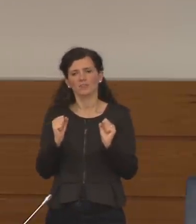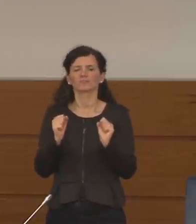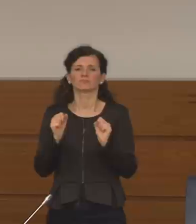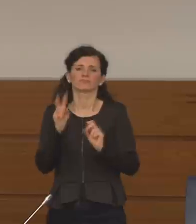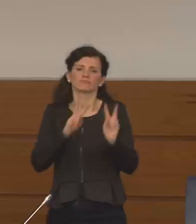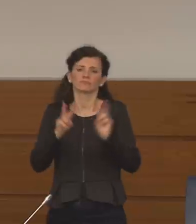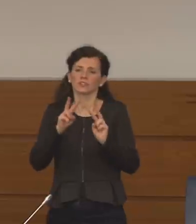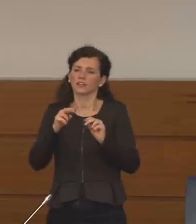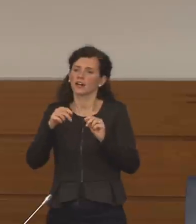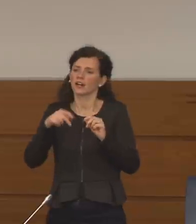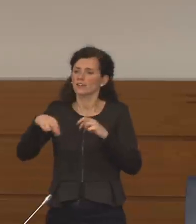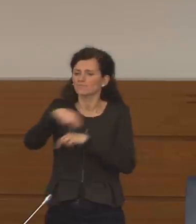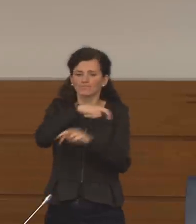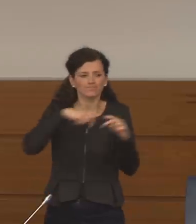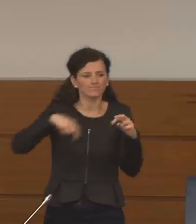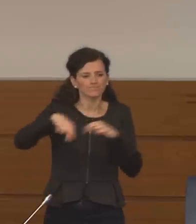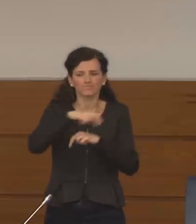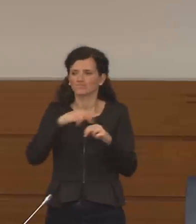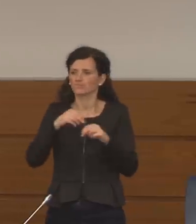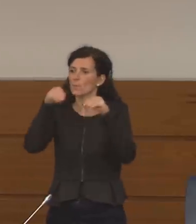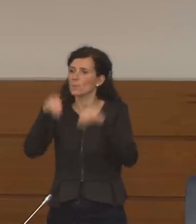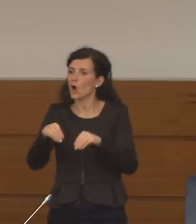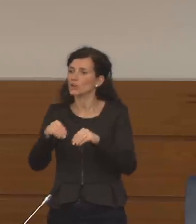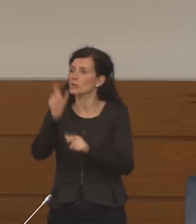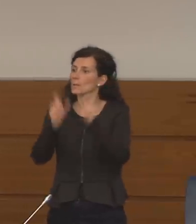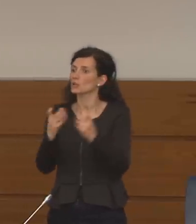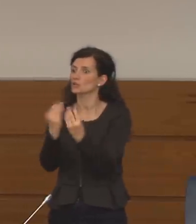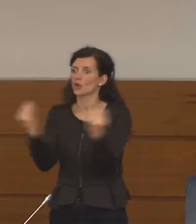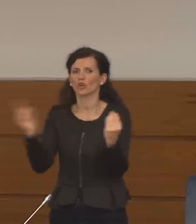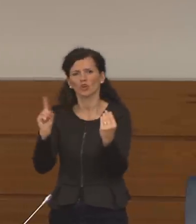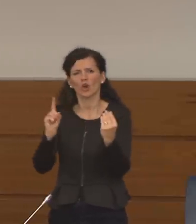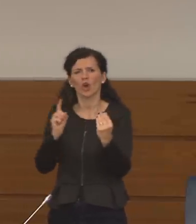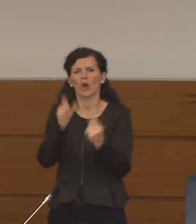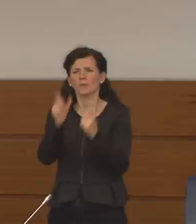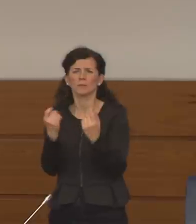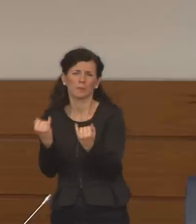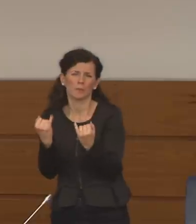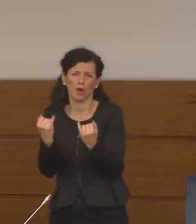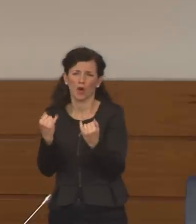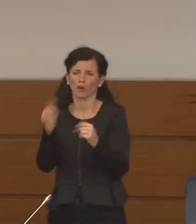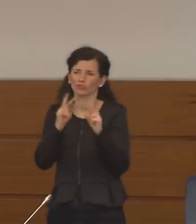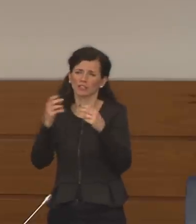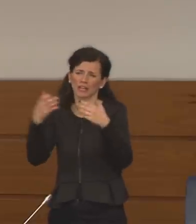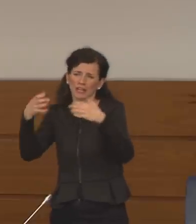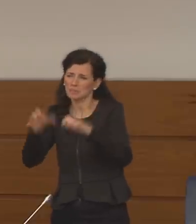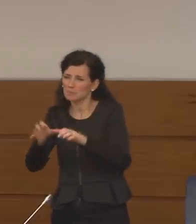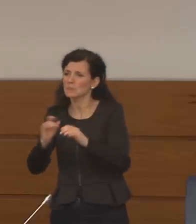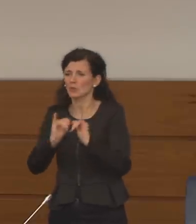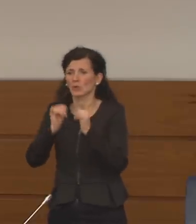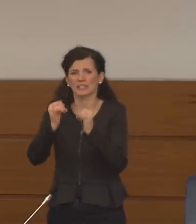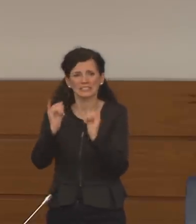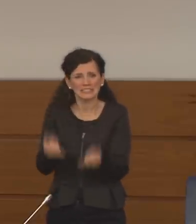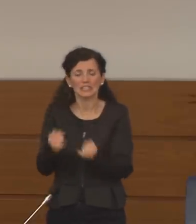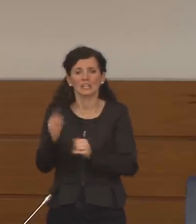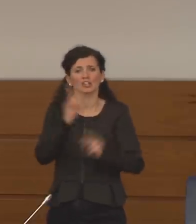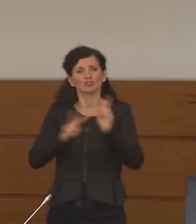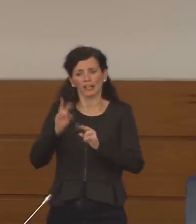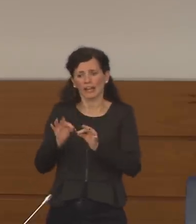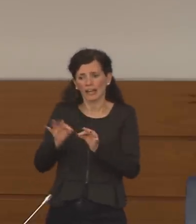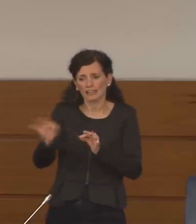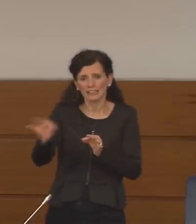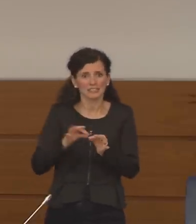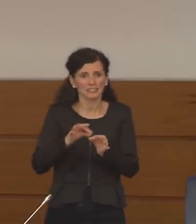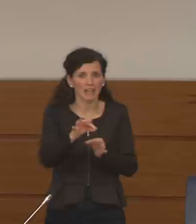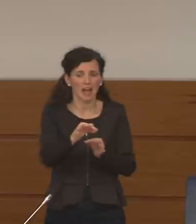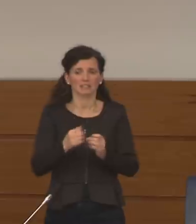in dove non ci sono altre persone sono dove l'affollamento non c'è mantenere rigorosamente le distanze